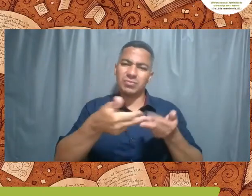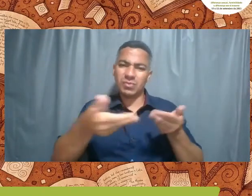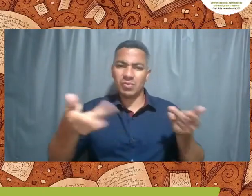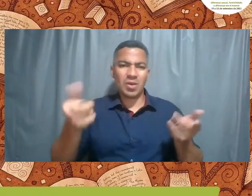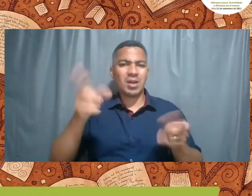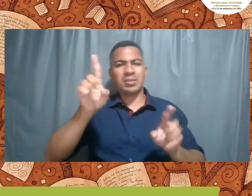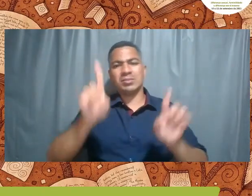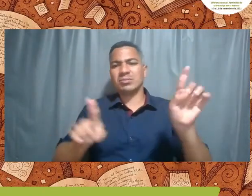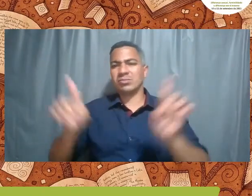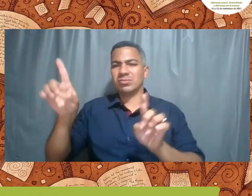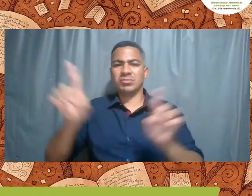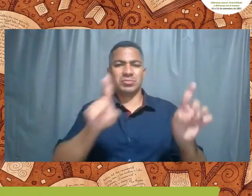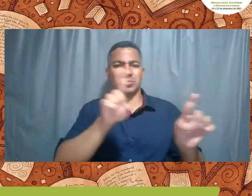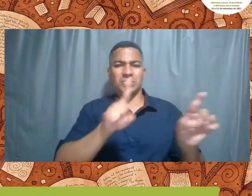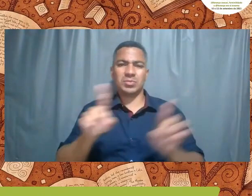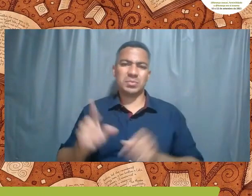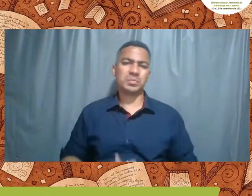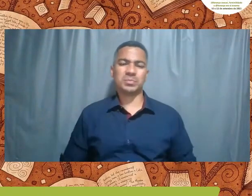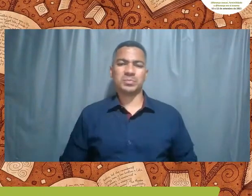espaço social, né,